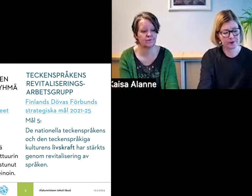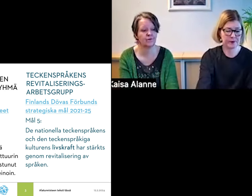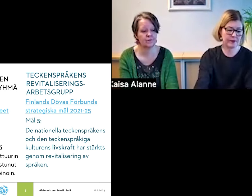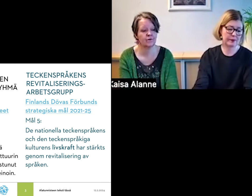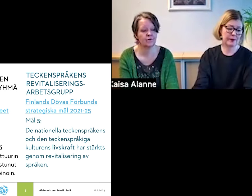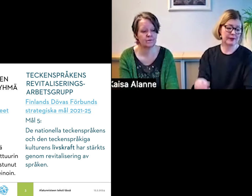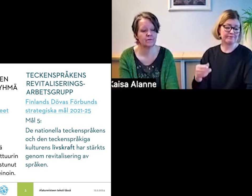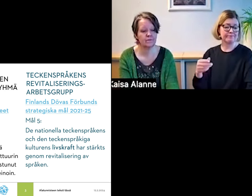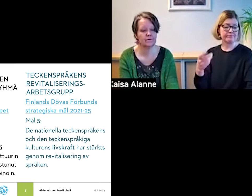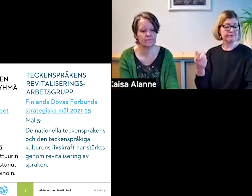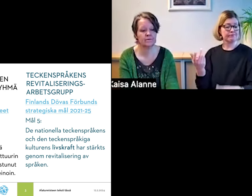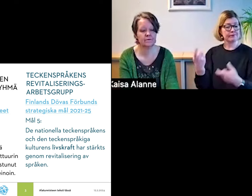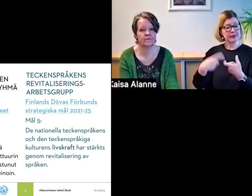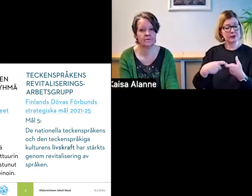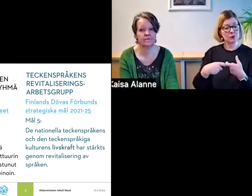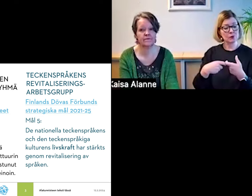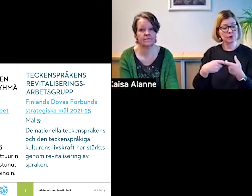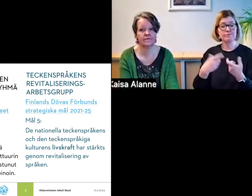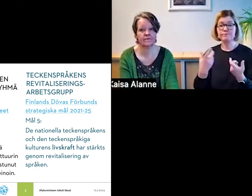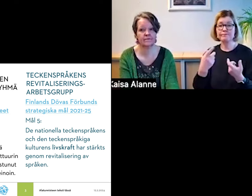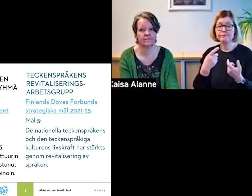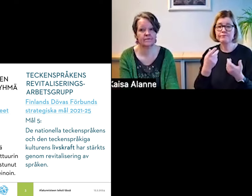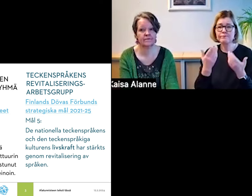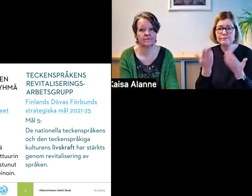Tavoitteita on useampia.